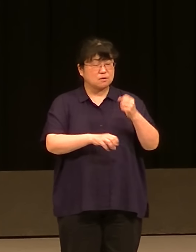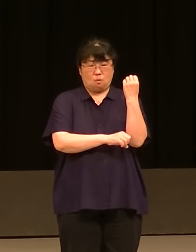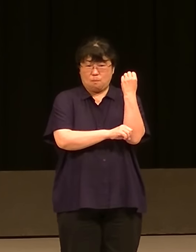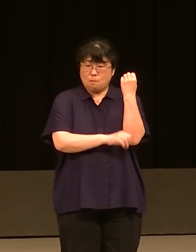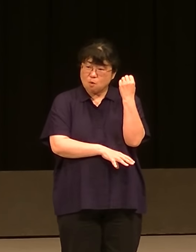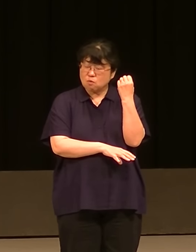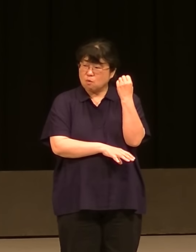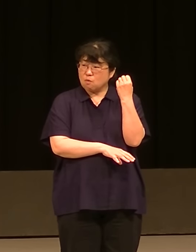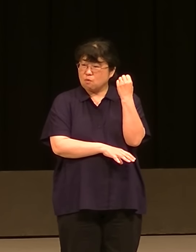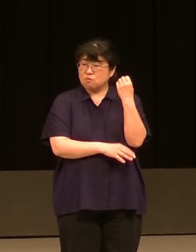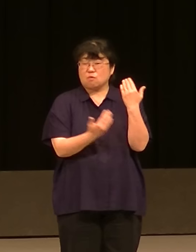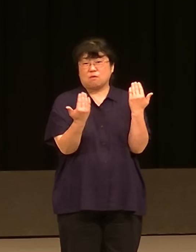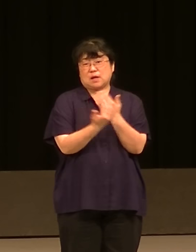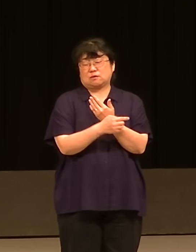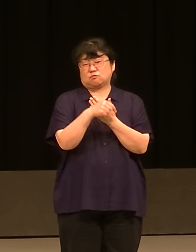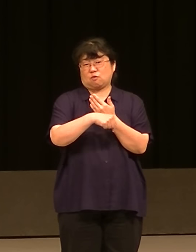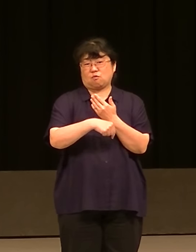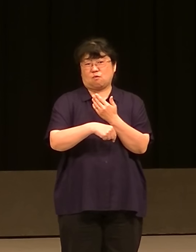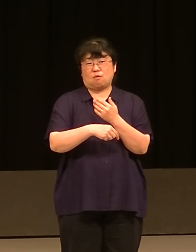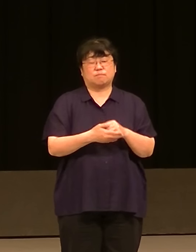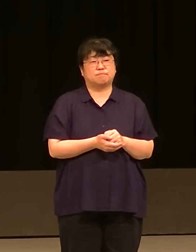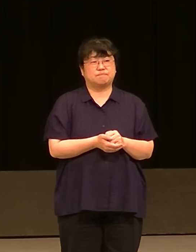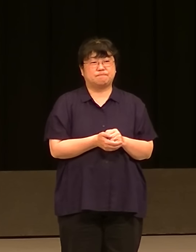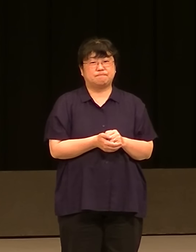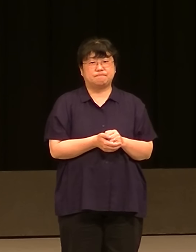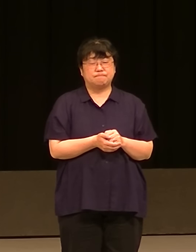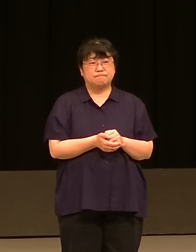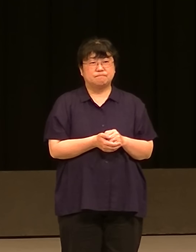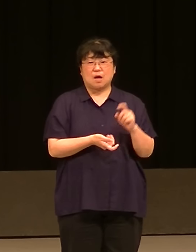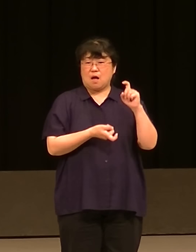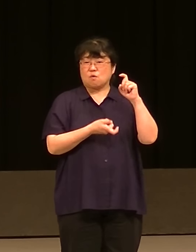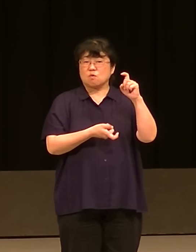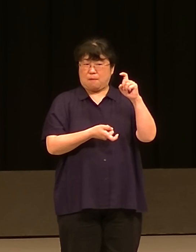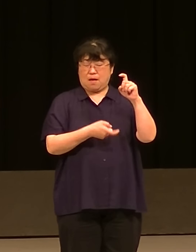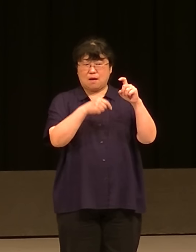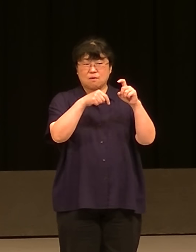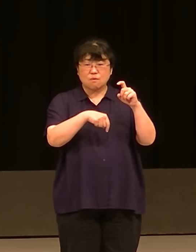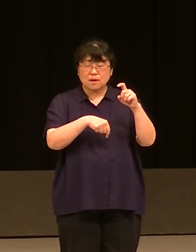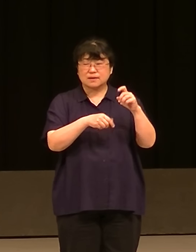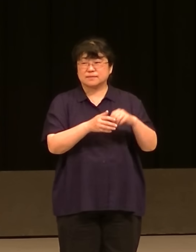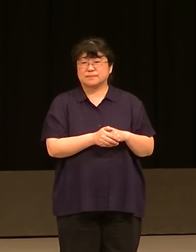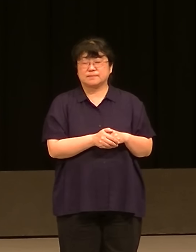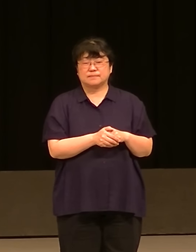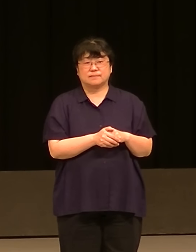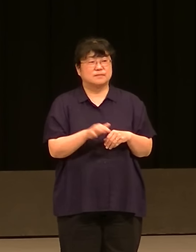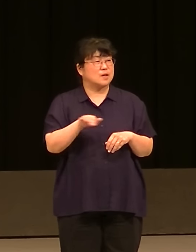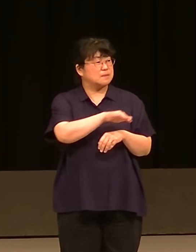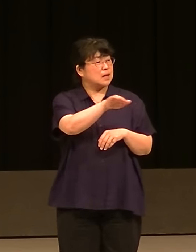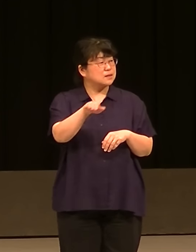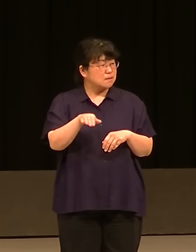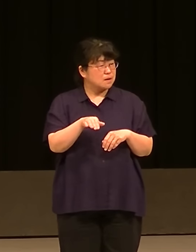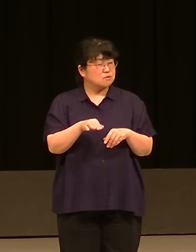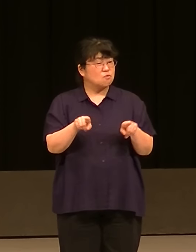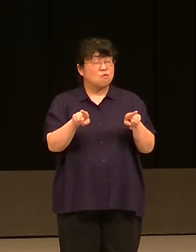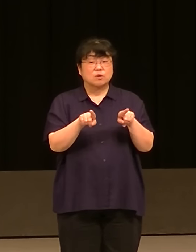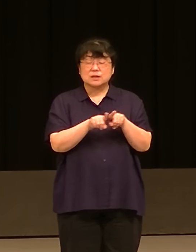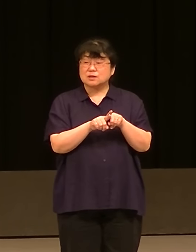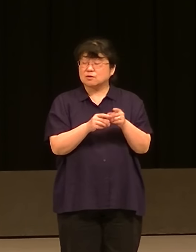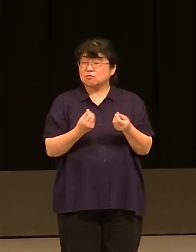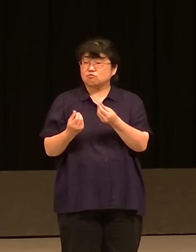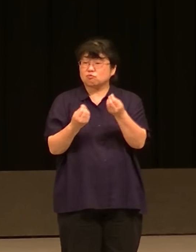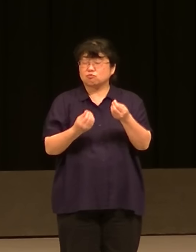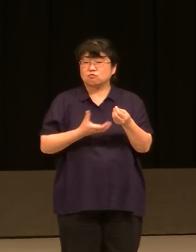なる、この、まあ、ことをですね、言葉、これをまた、まあ、皆様と、共有させてい